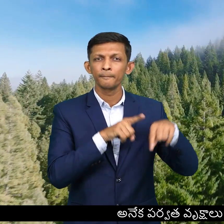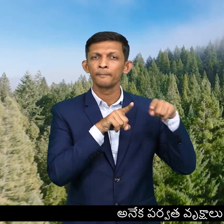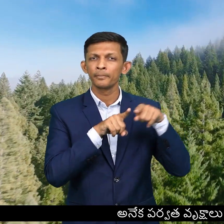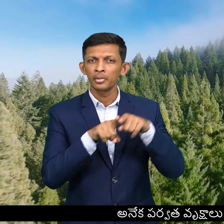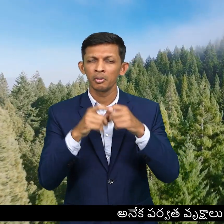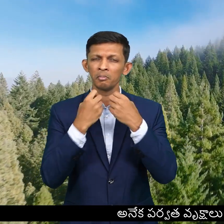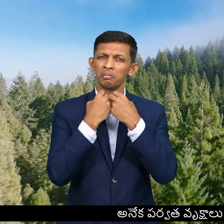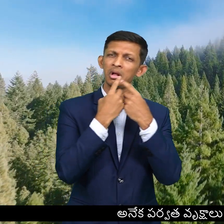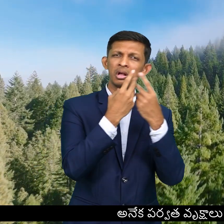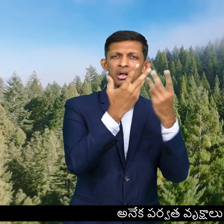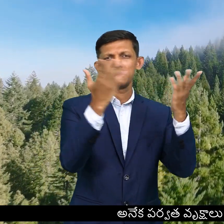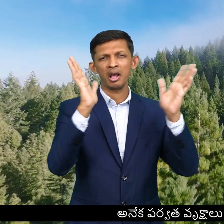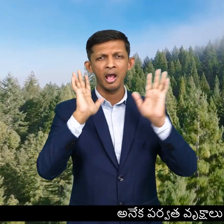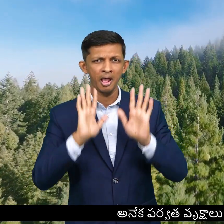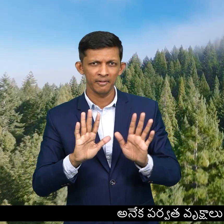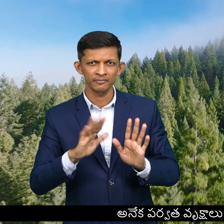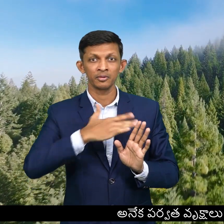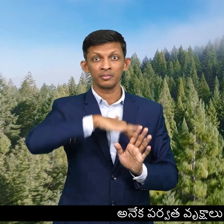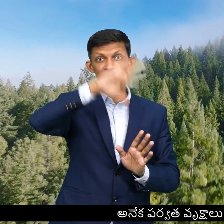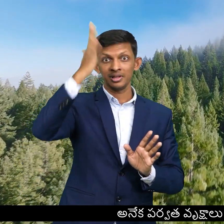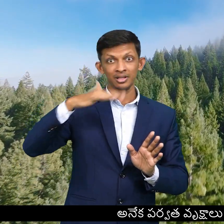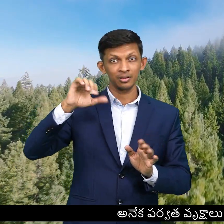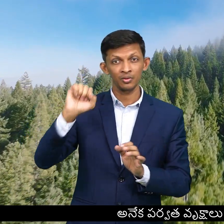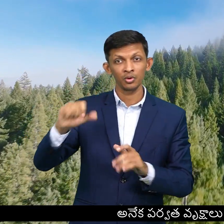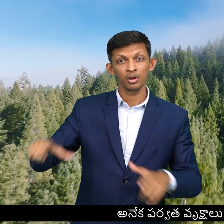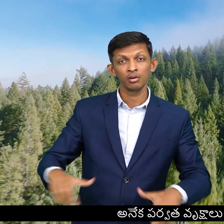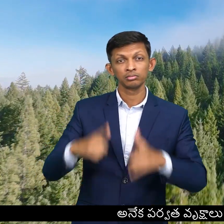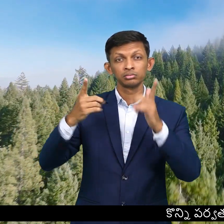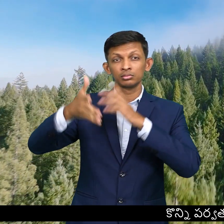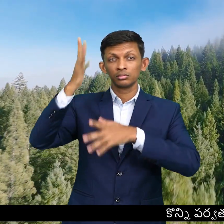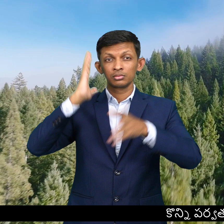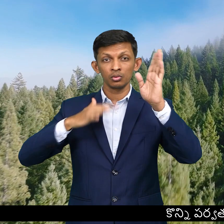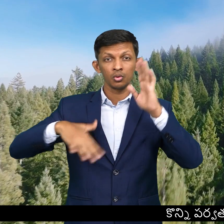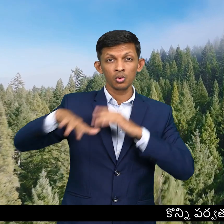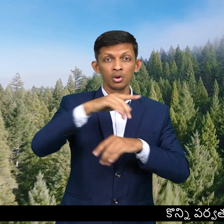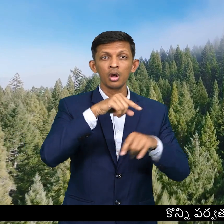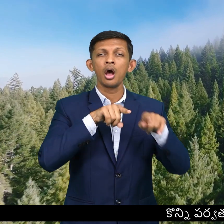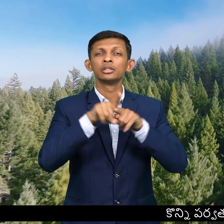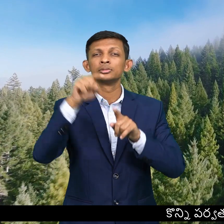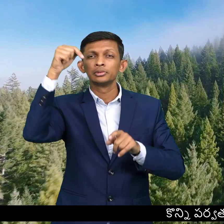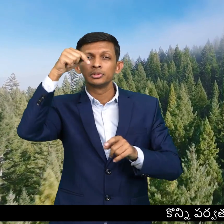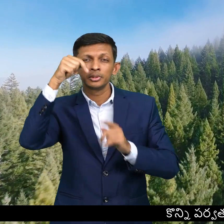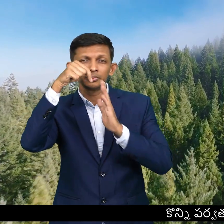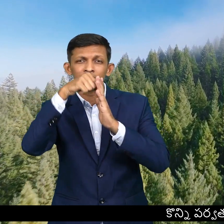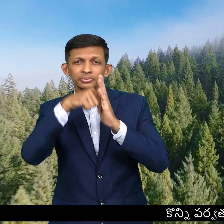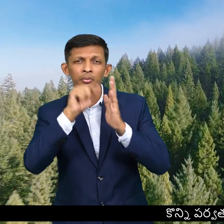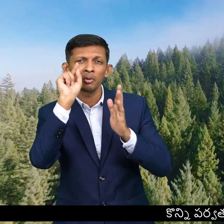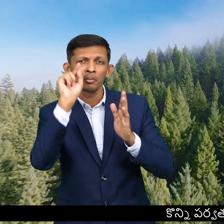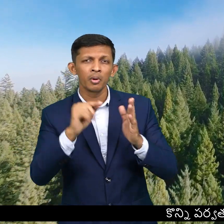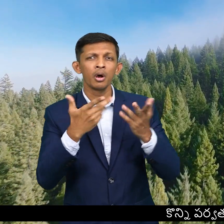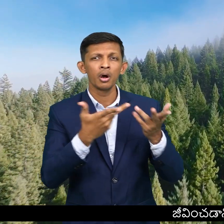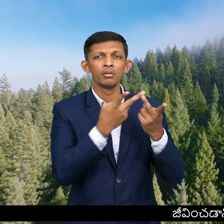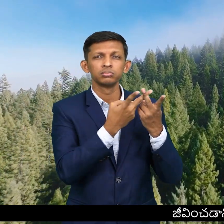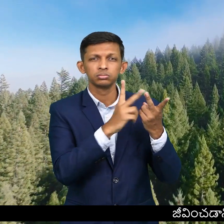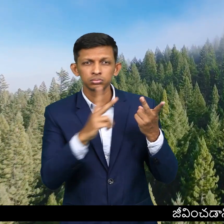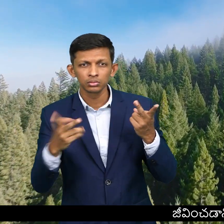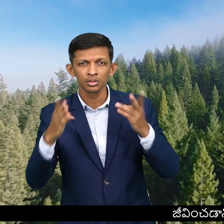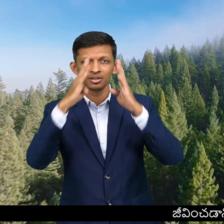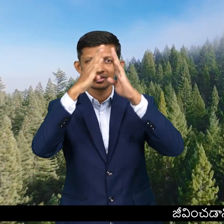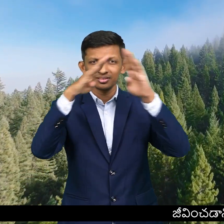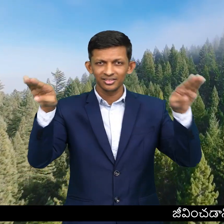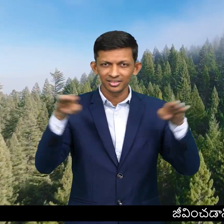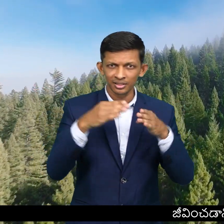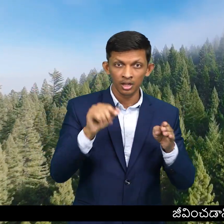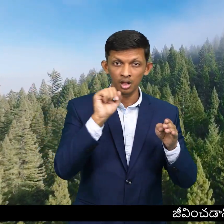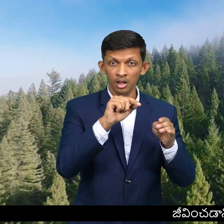అనేక పర్వత వృక్షాలు ఈ లక్షణాలను కలిగి ఉండగా, కొన్ని పర్వత ప్రాంత పరిస్థితుల్లో